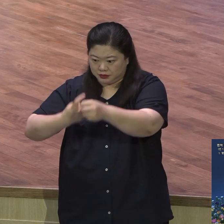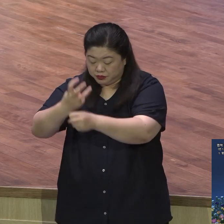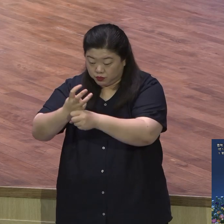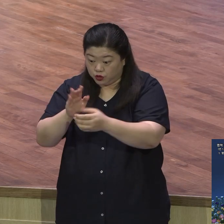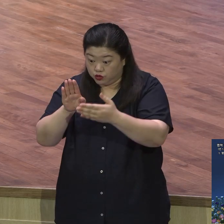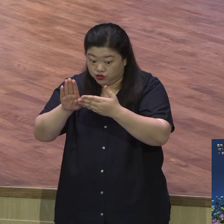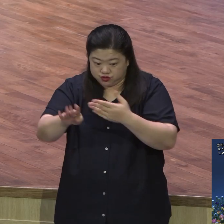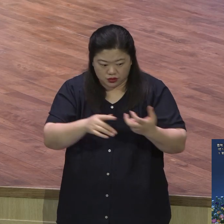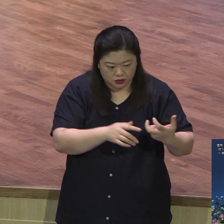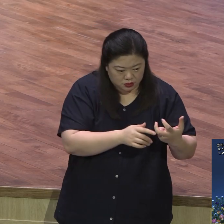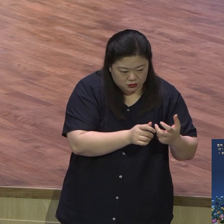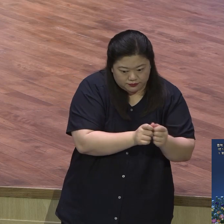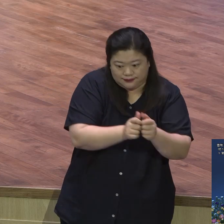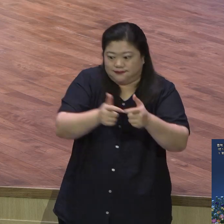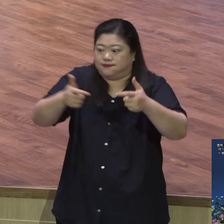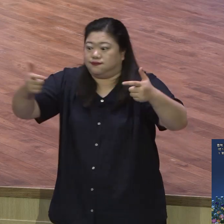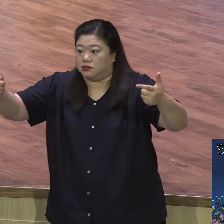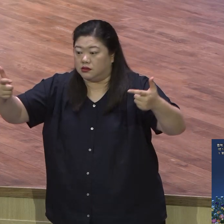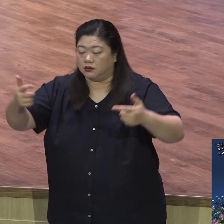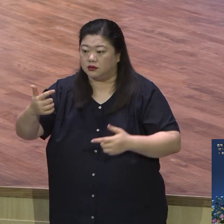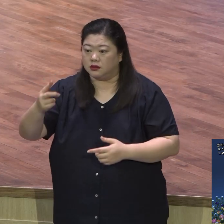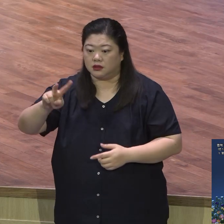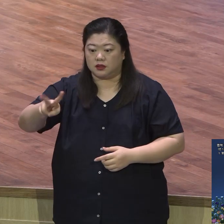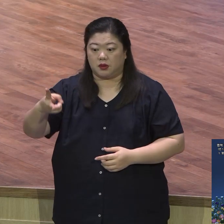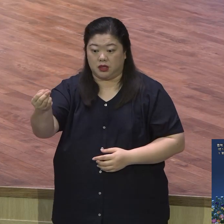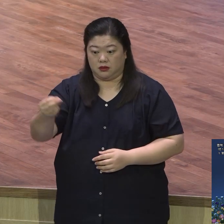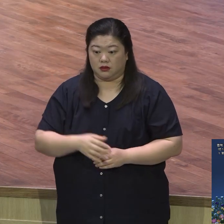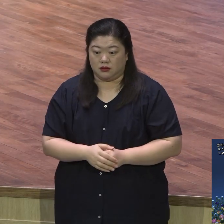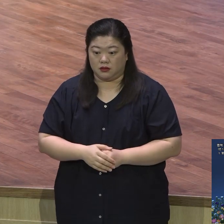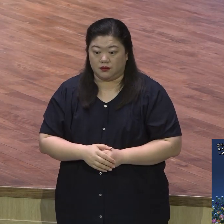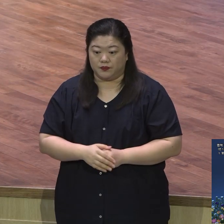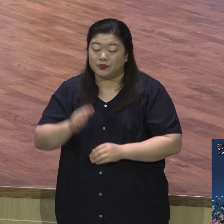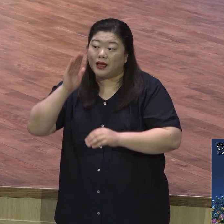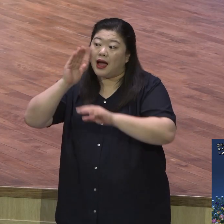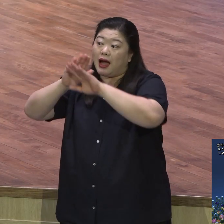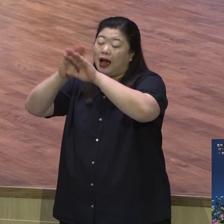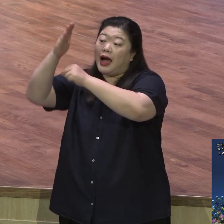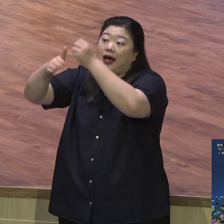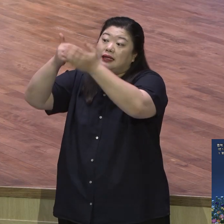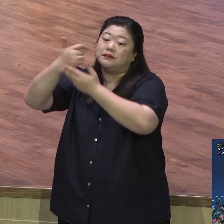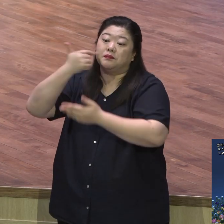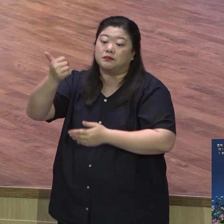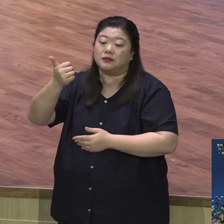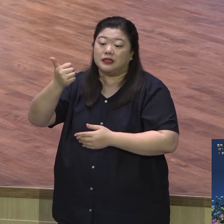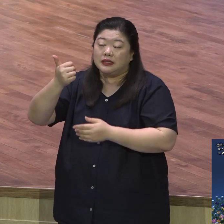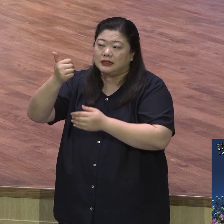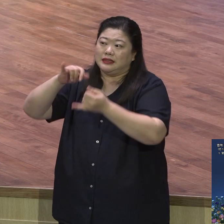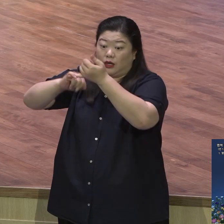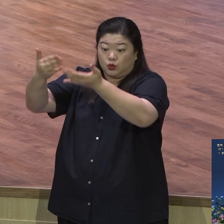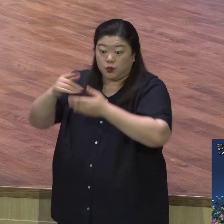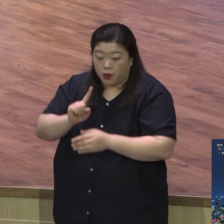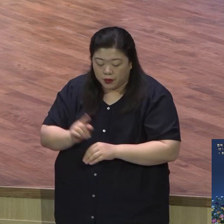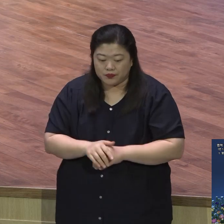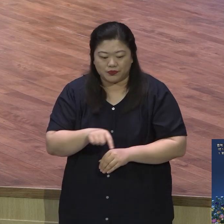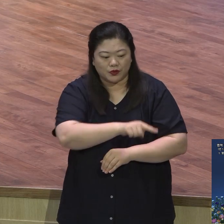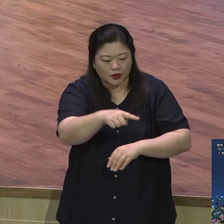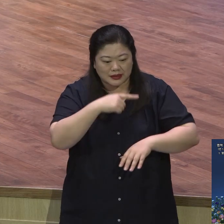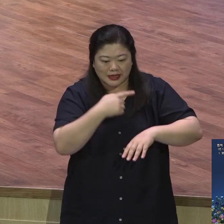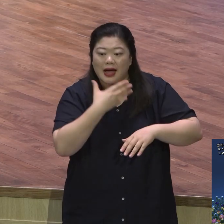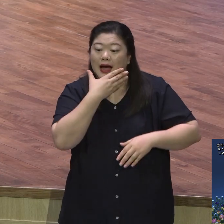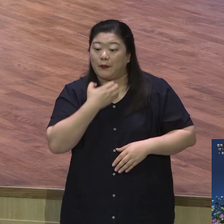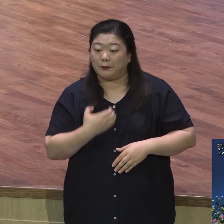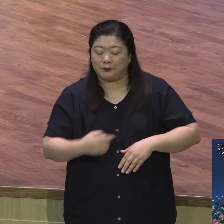후손이 은약하신 대로입니다. 하늘의 별같이, 바다의 모래를 같이 내가 해주겠다. 약속이 이렇게 된 거예요.